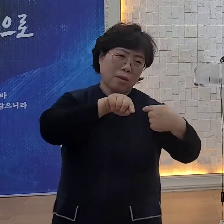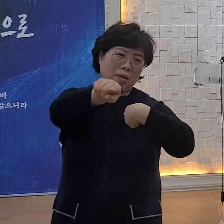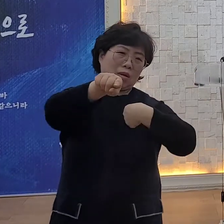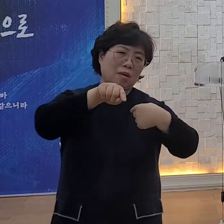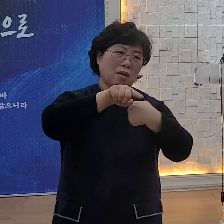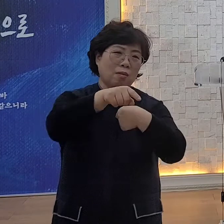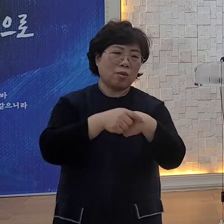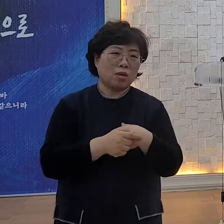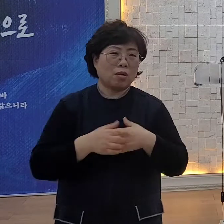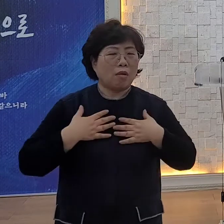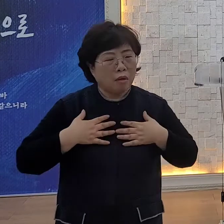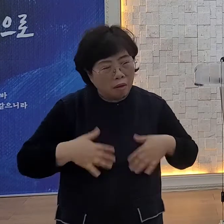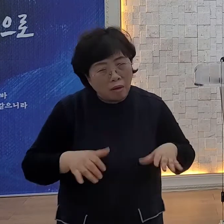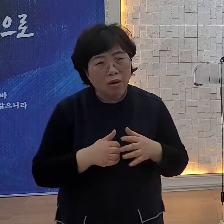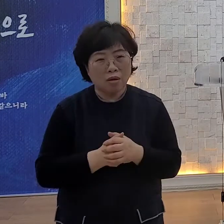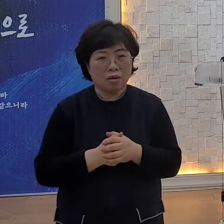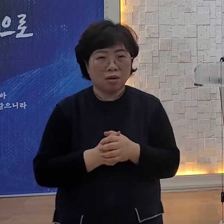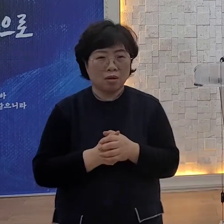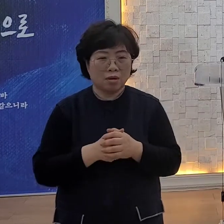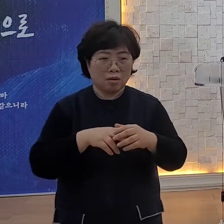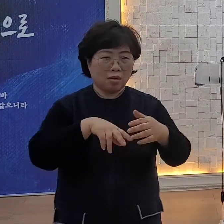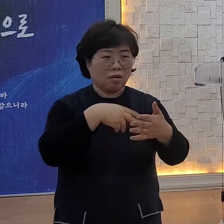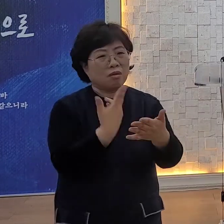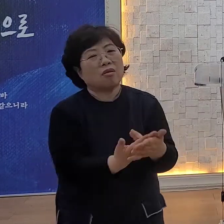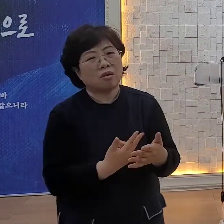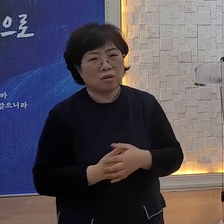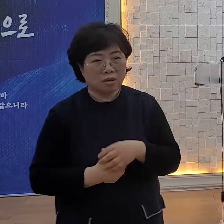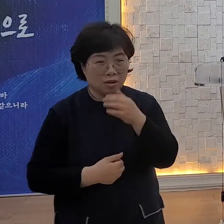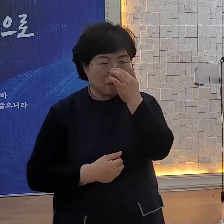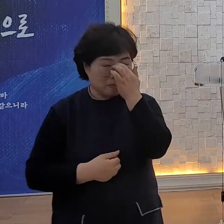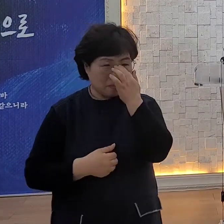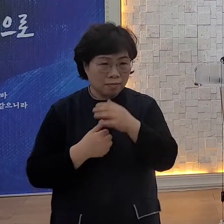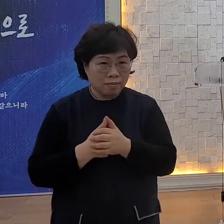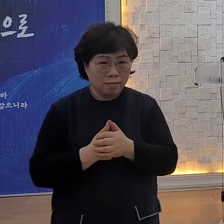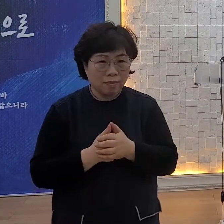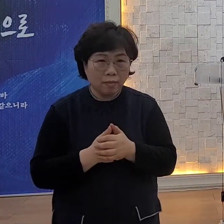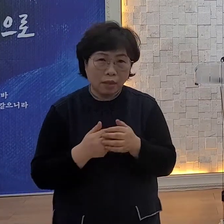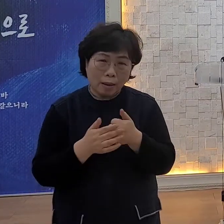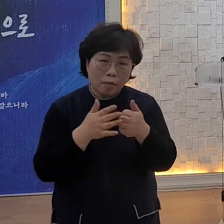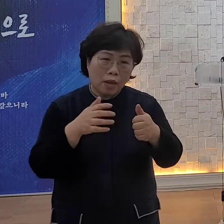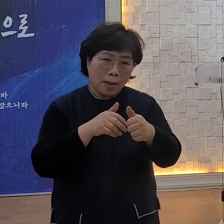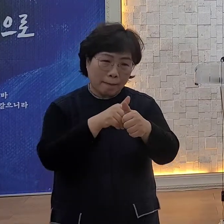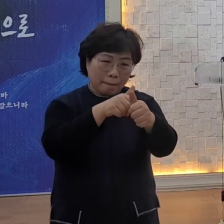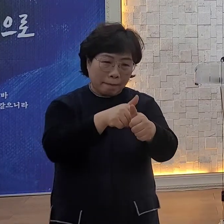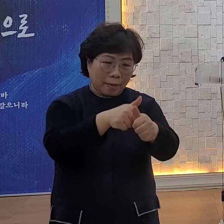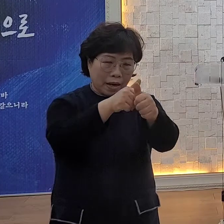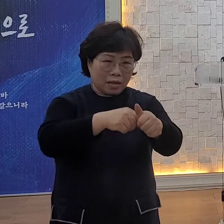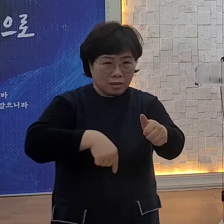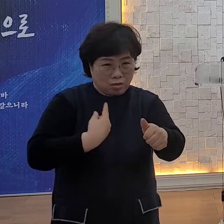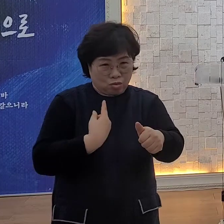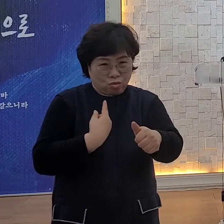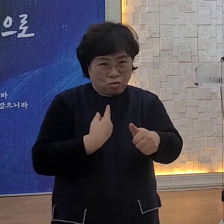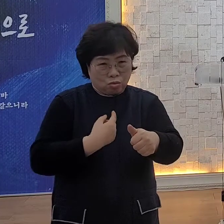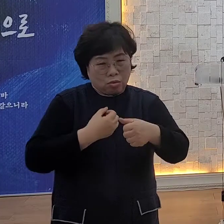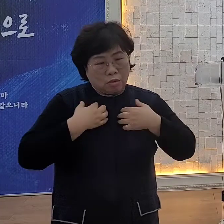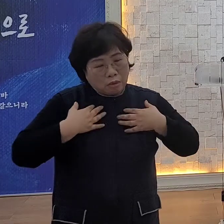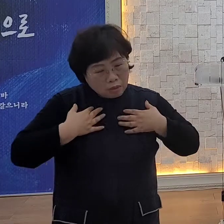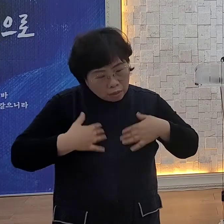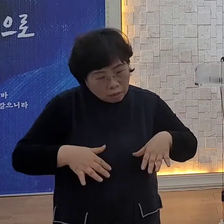제자리 돌아오고 또 막 올라가다가 또 말이 힘 빠지고 오고 이러다가 자기 힘에